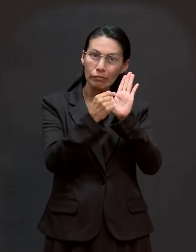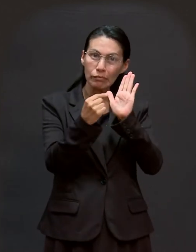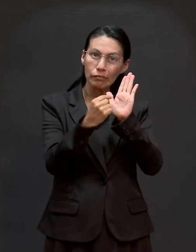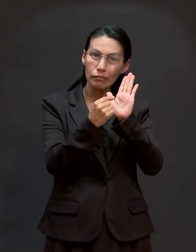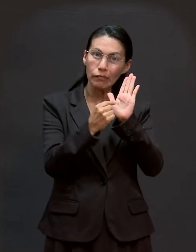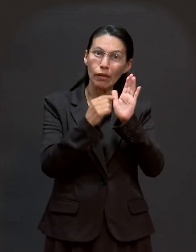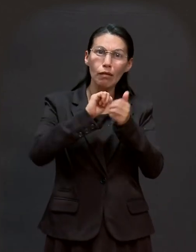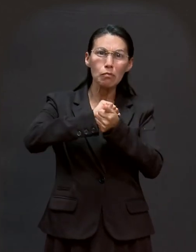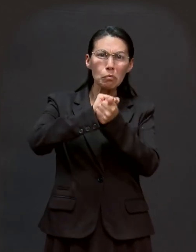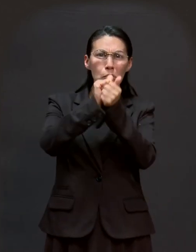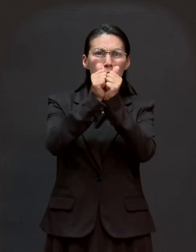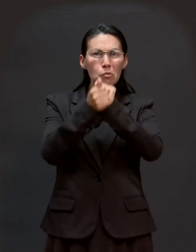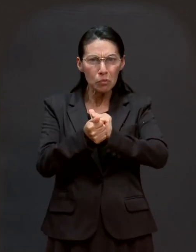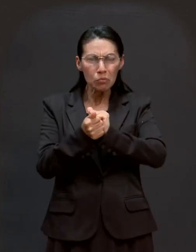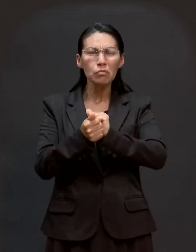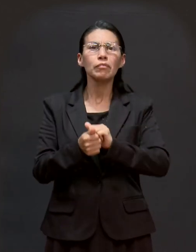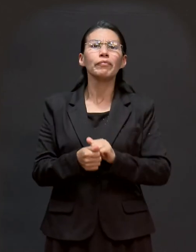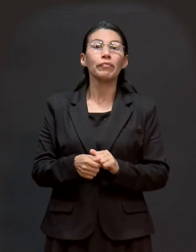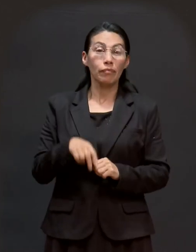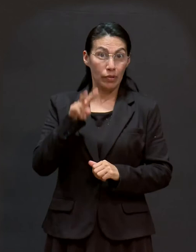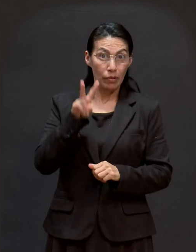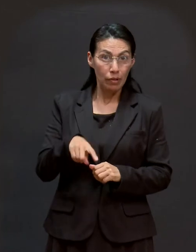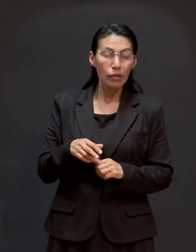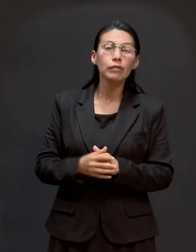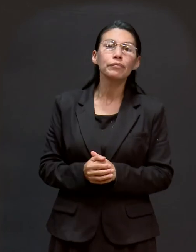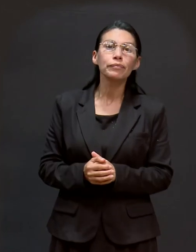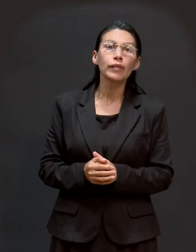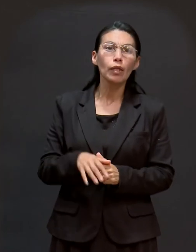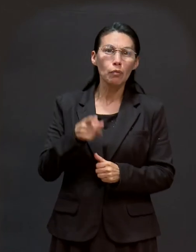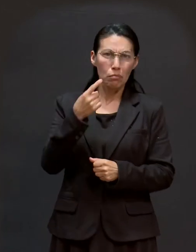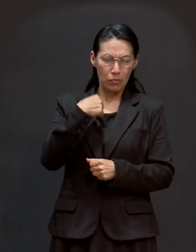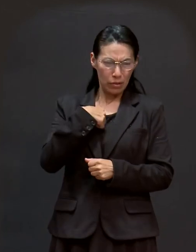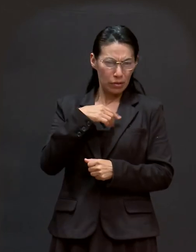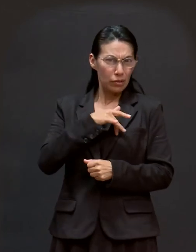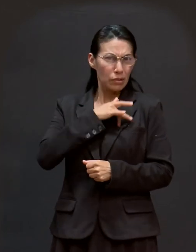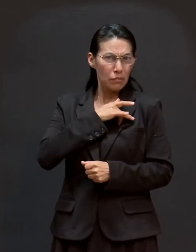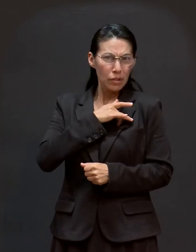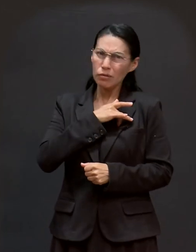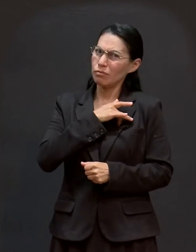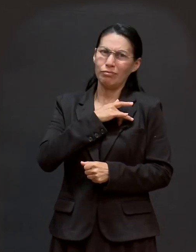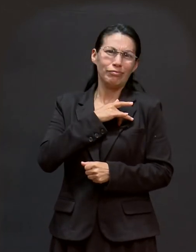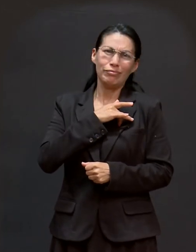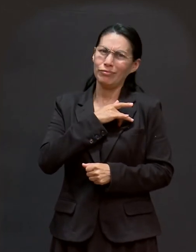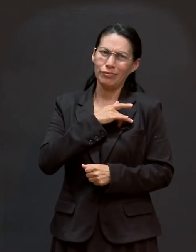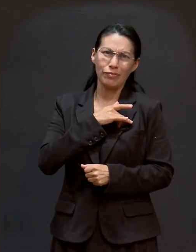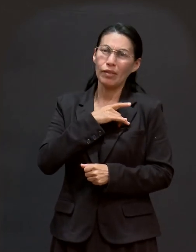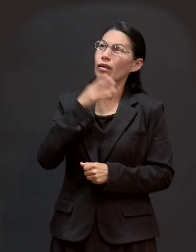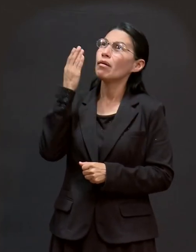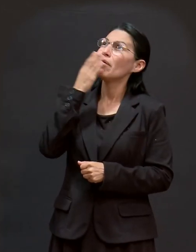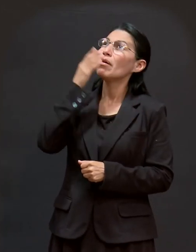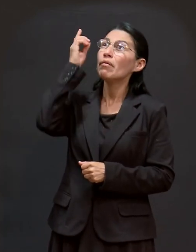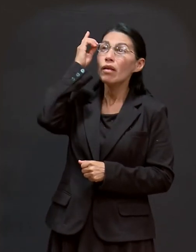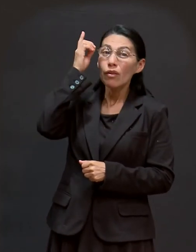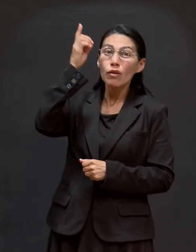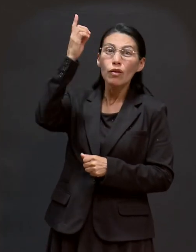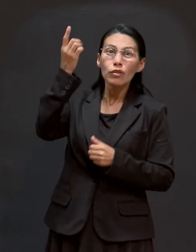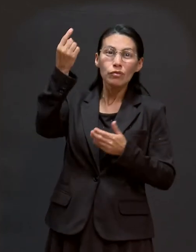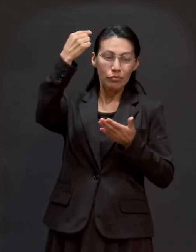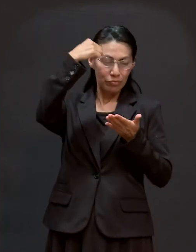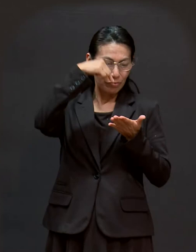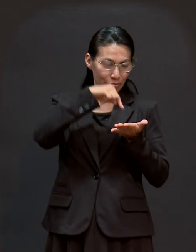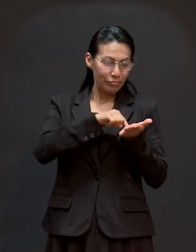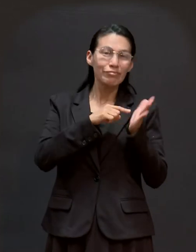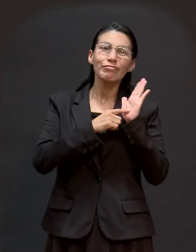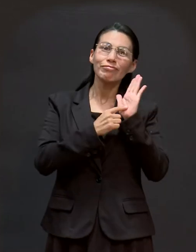que es una convicción y cuyo centro no es nuestro sentimiento sino la palabra de dios las